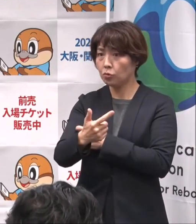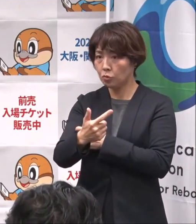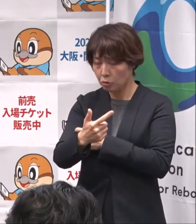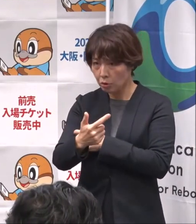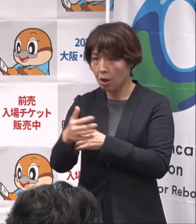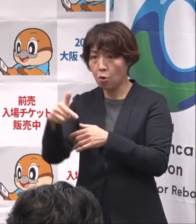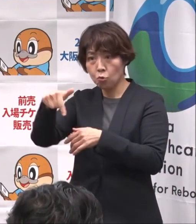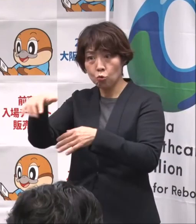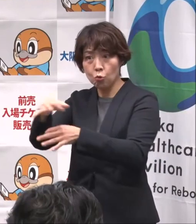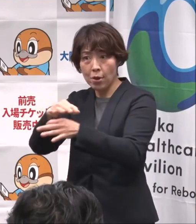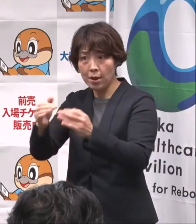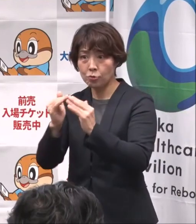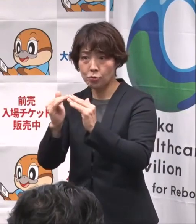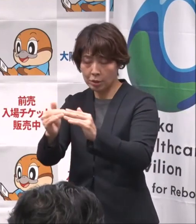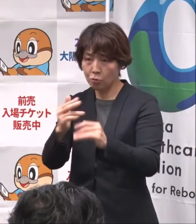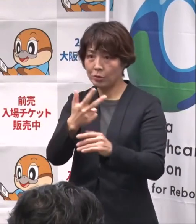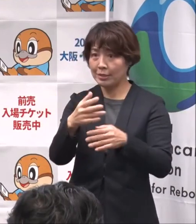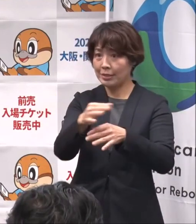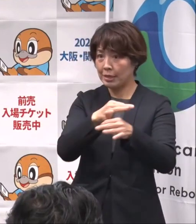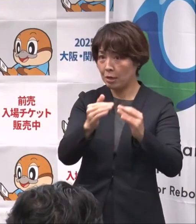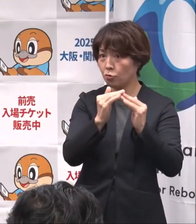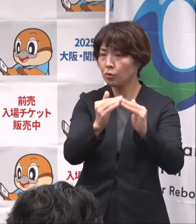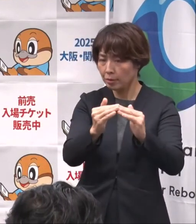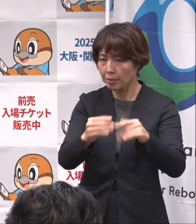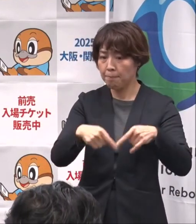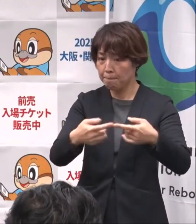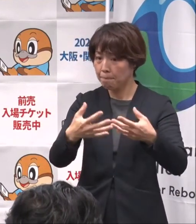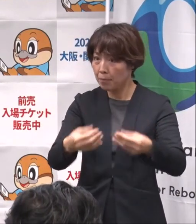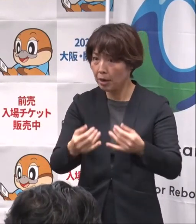営住宅に入居をされておられます。